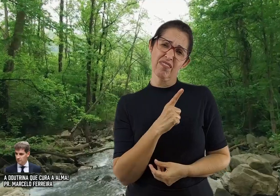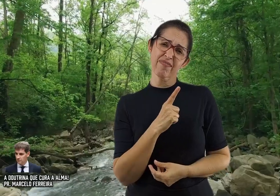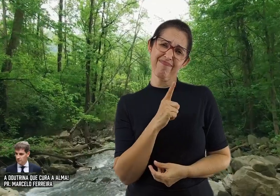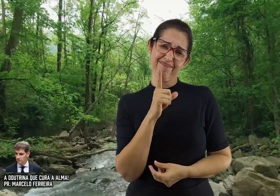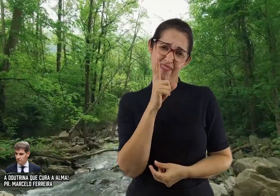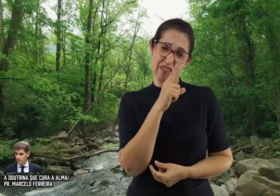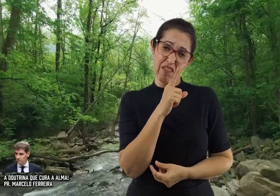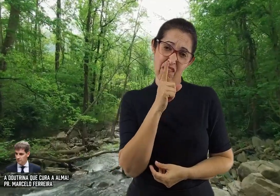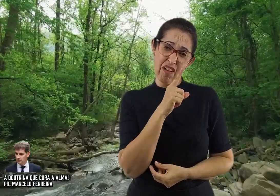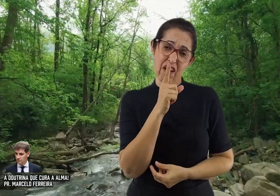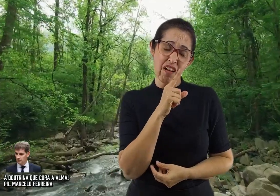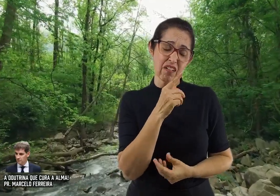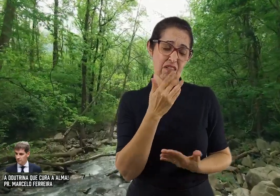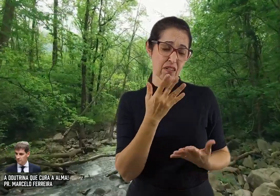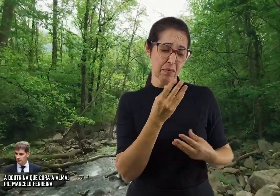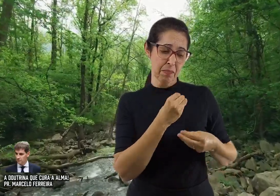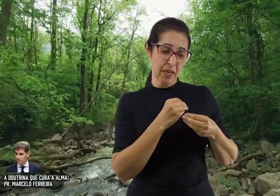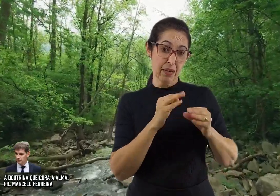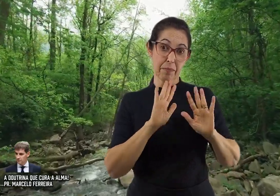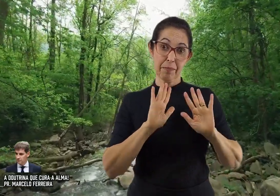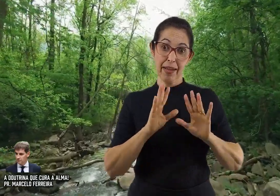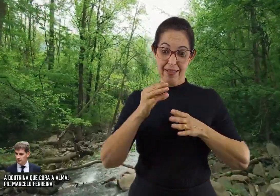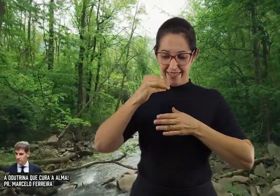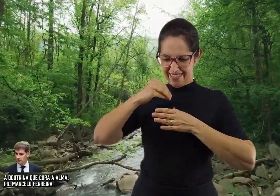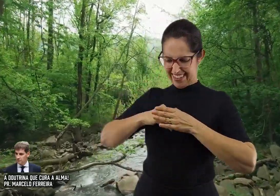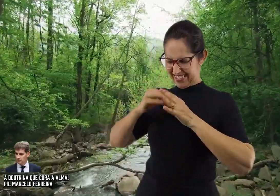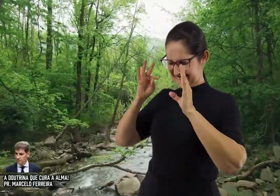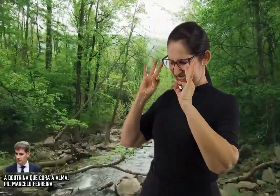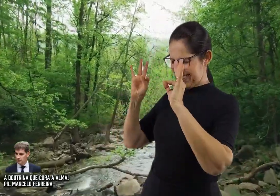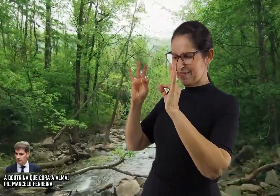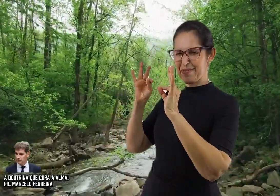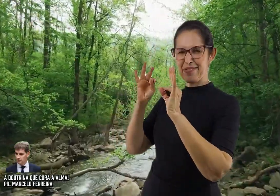nós somos homens, mas nós temos temor, porque Deus está no templo.